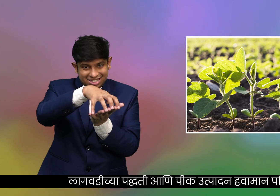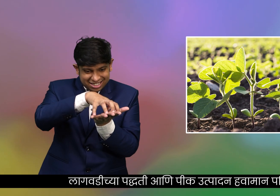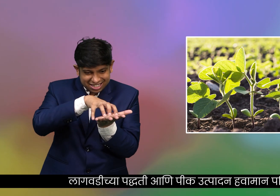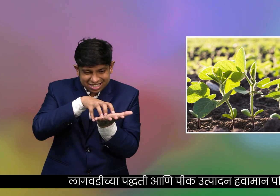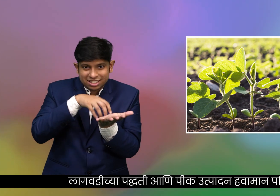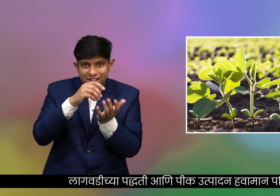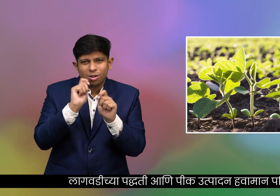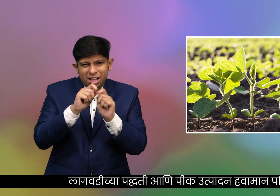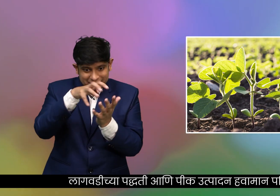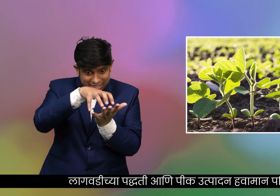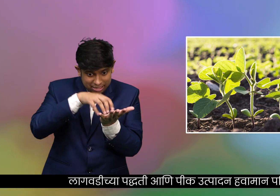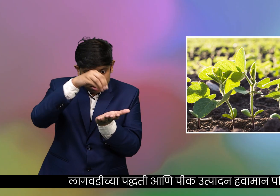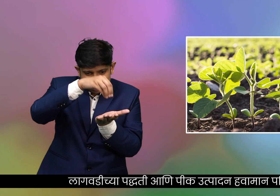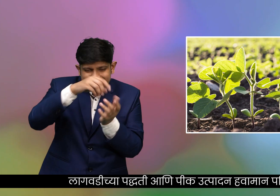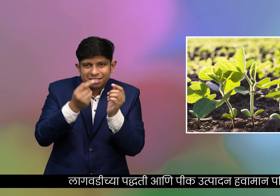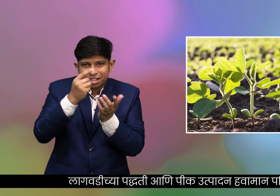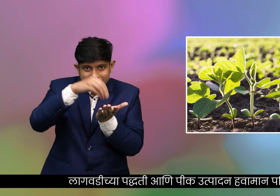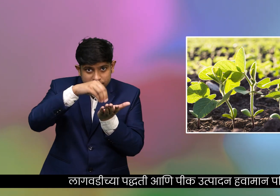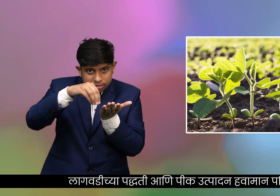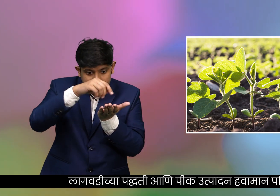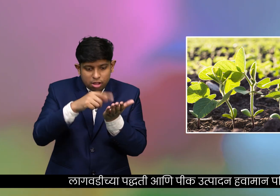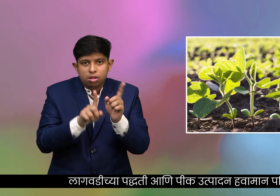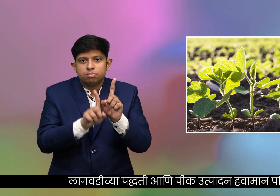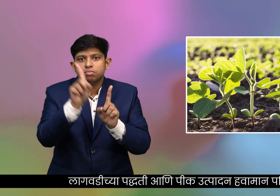लागवडीच्या पद्धती आणि पीक उत्पादन हवामान परिस्थिती,